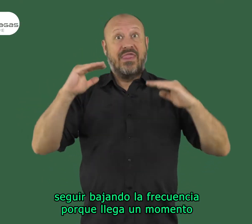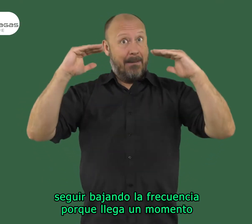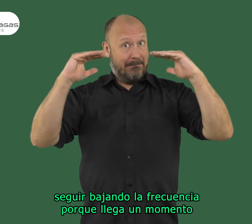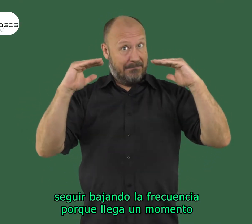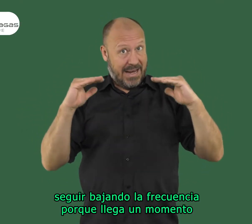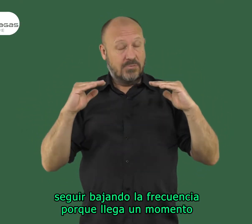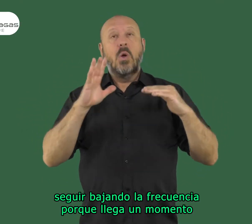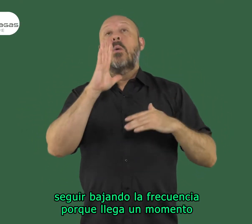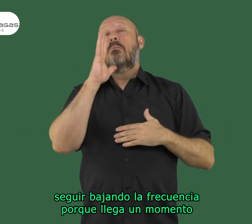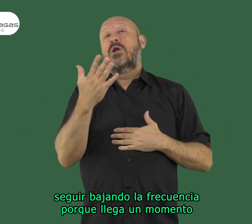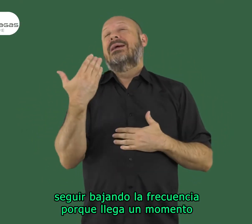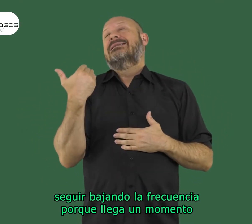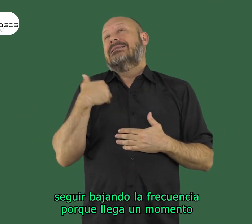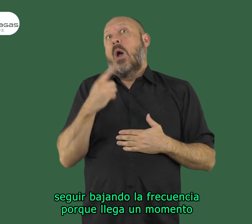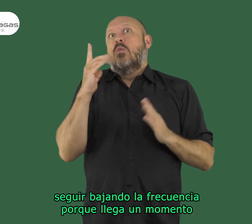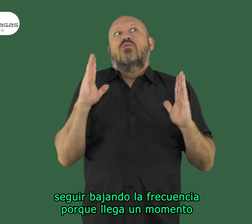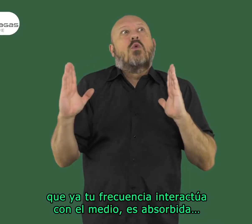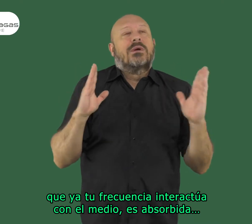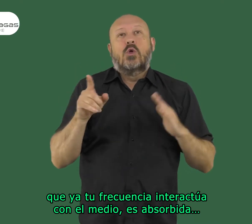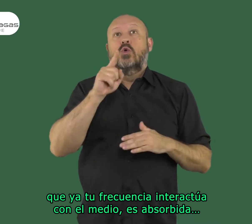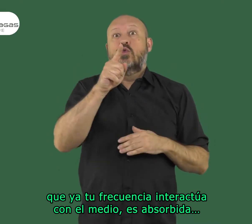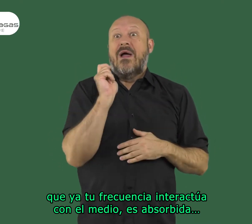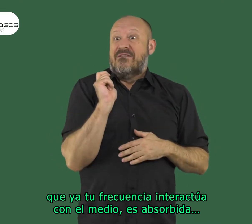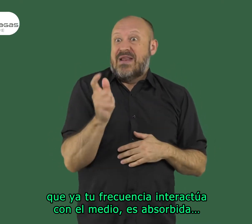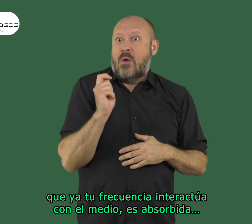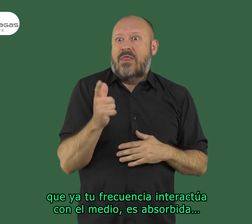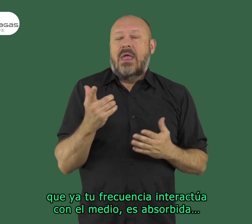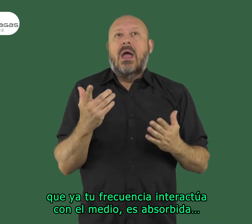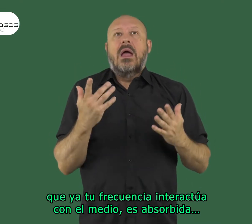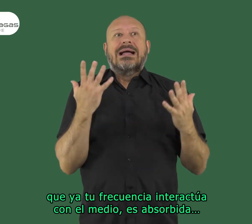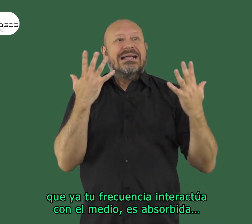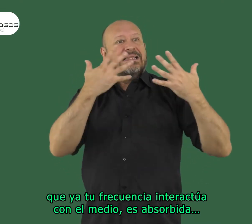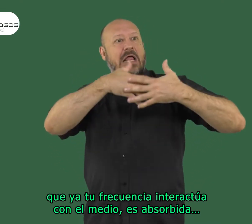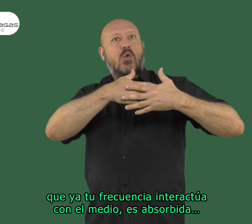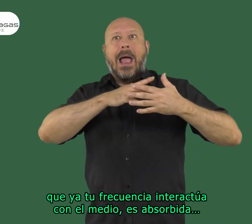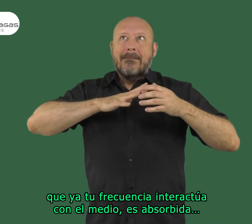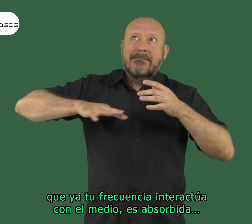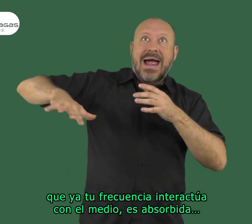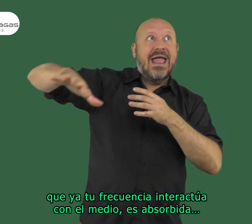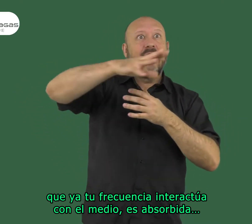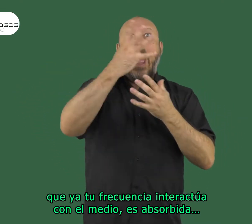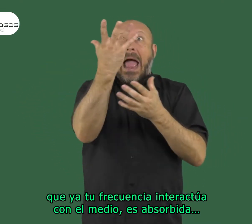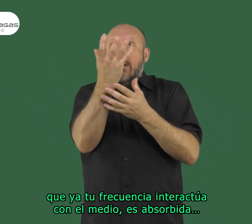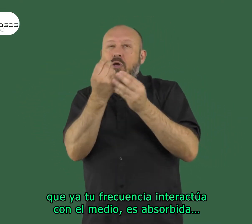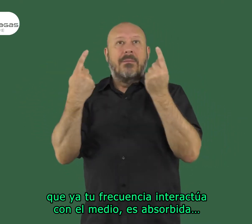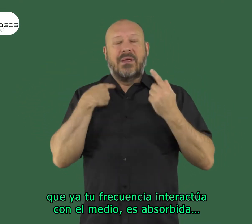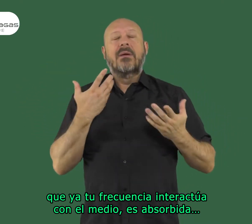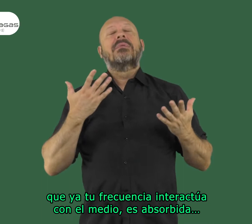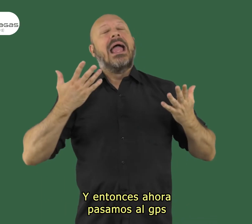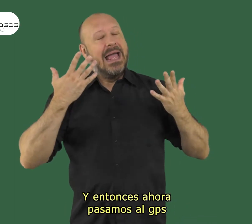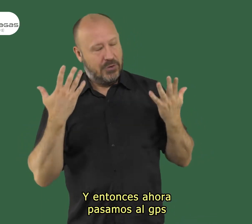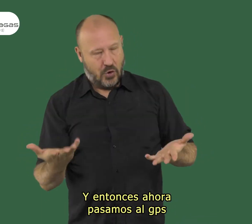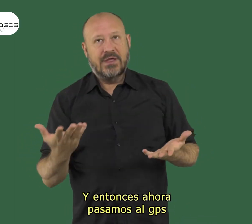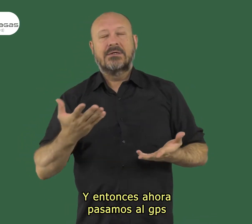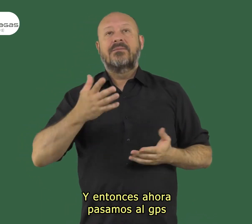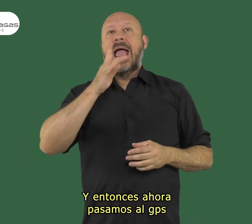bajando la frecuencia porque llega un momento que ya tu frecuencia interactúa con el medio, es absorbida y